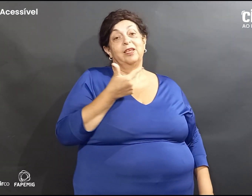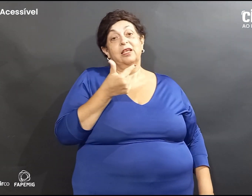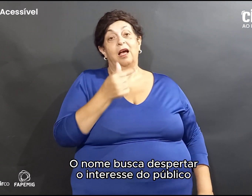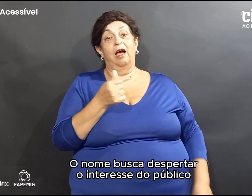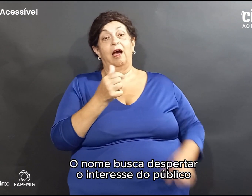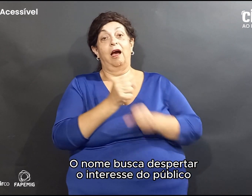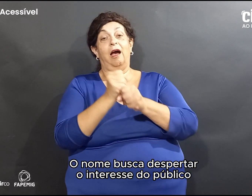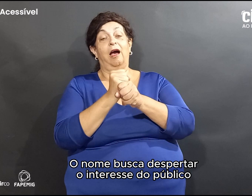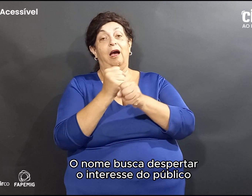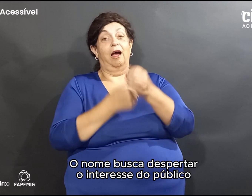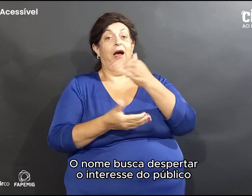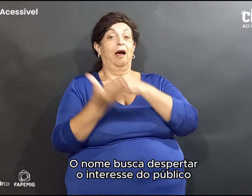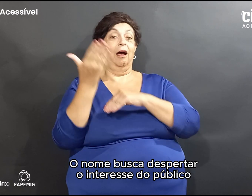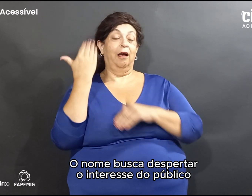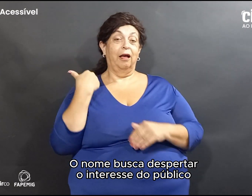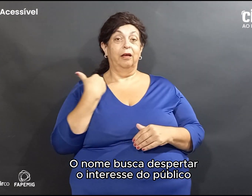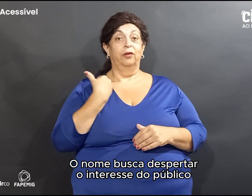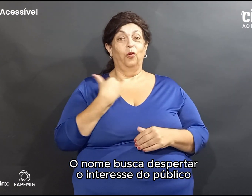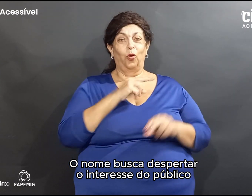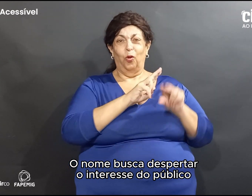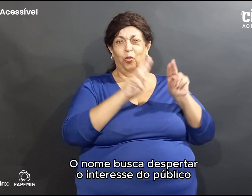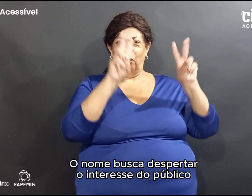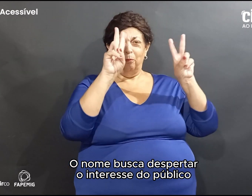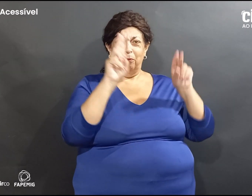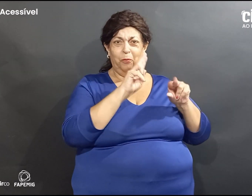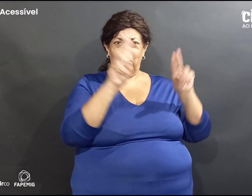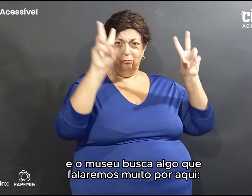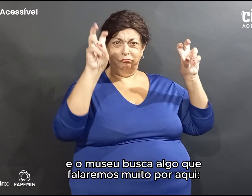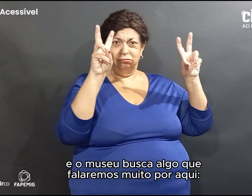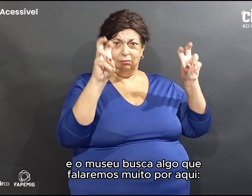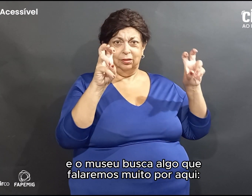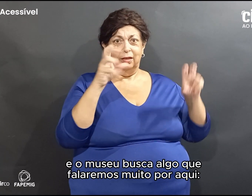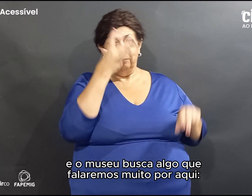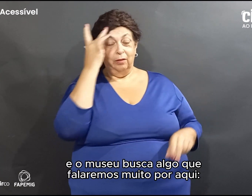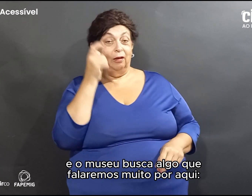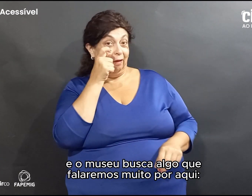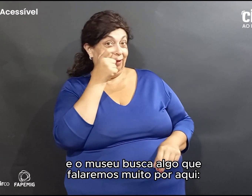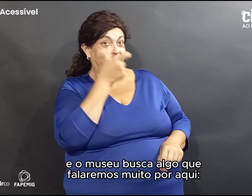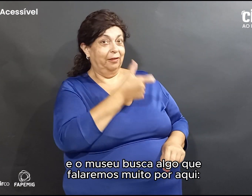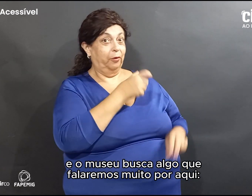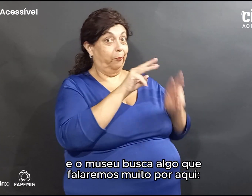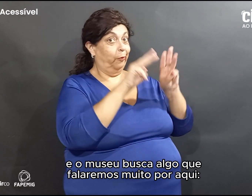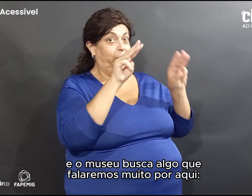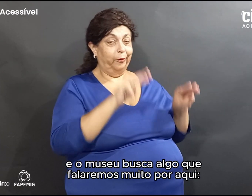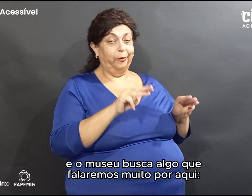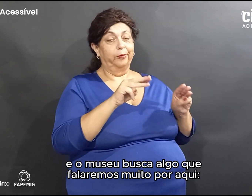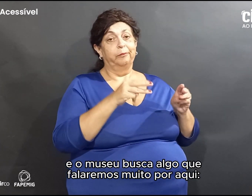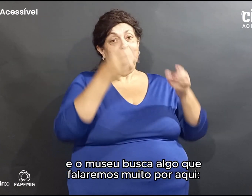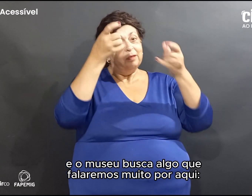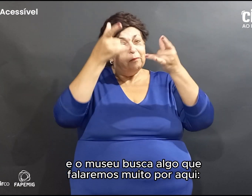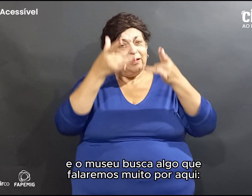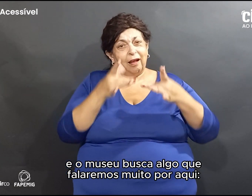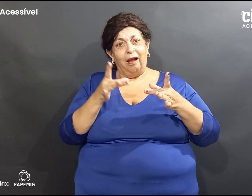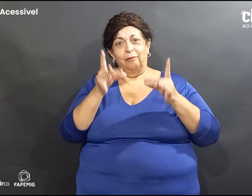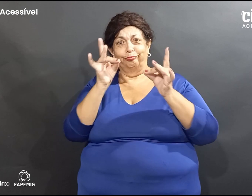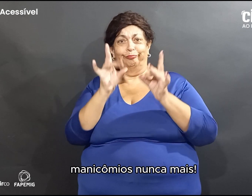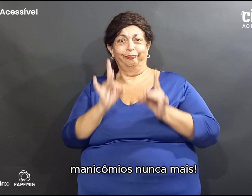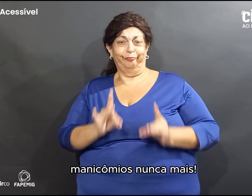O nome busca despertar o interesse do público e o museu busca algo que falaremos muito por aqui: